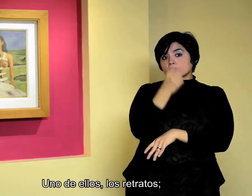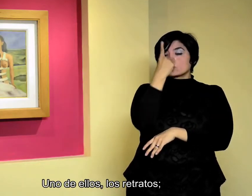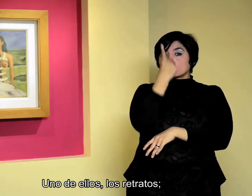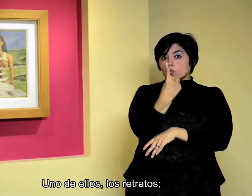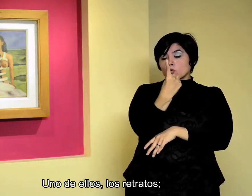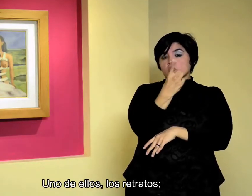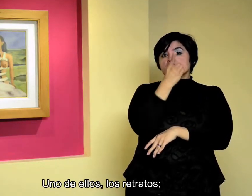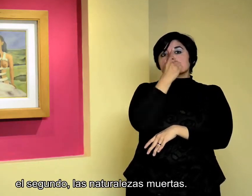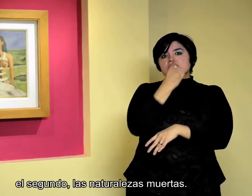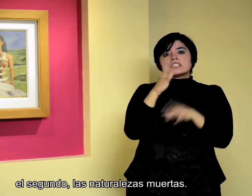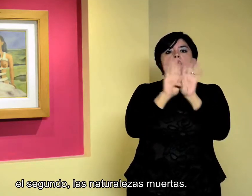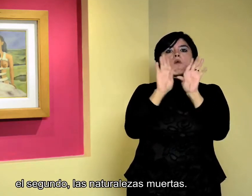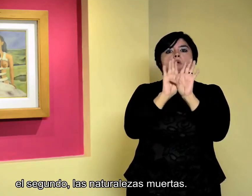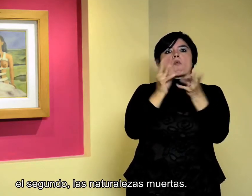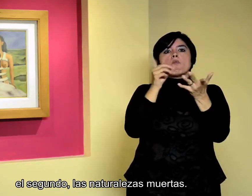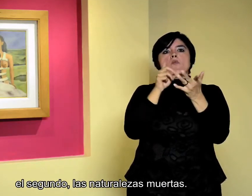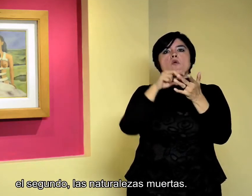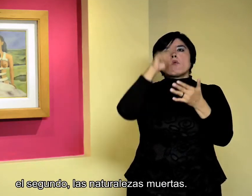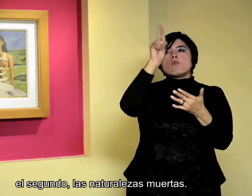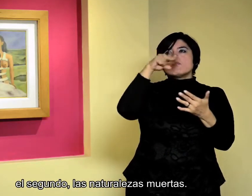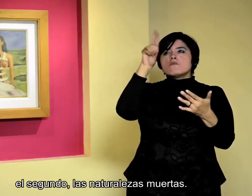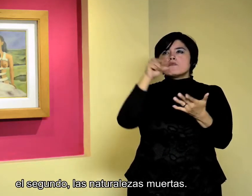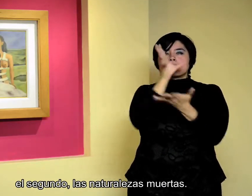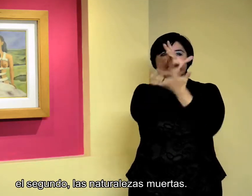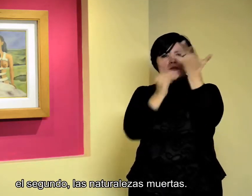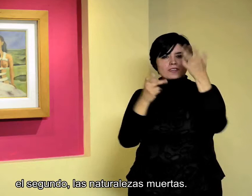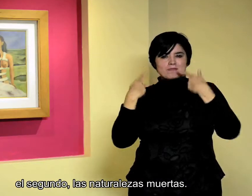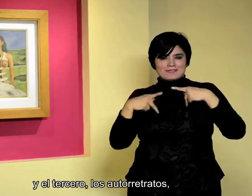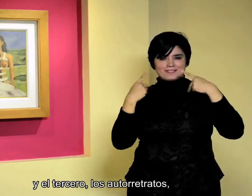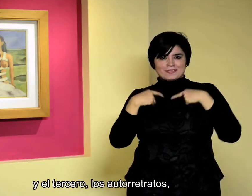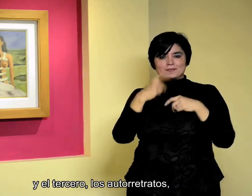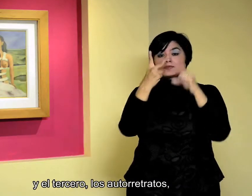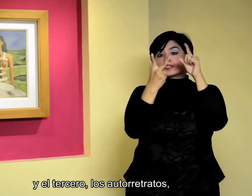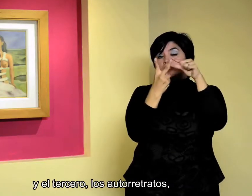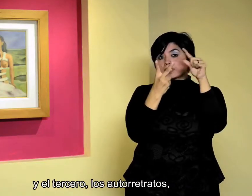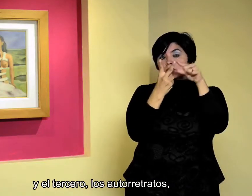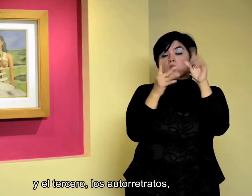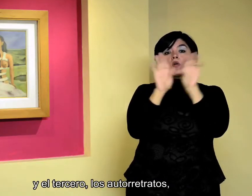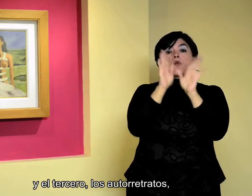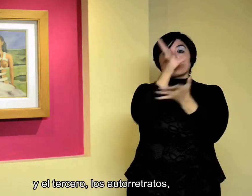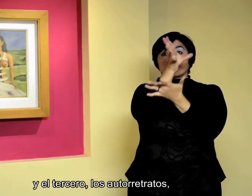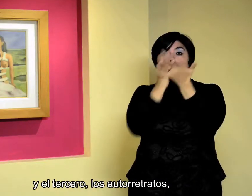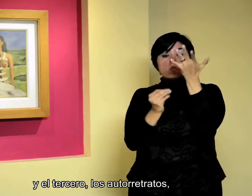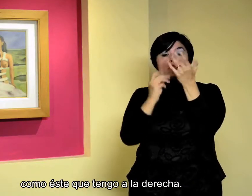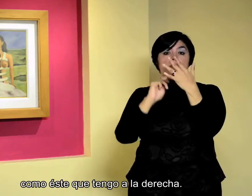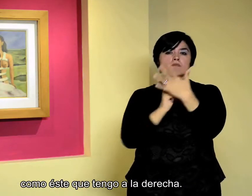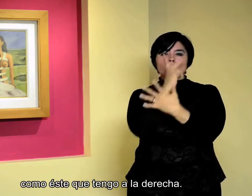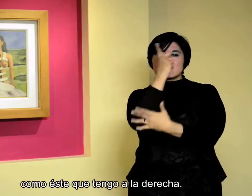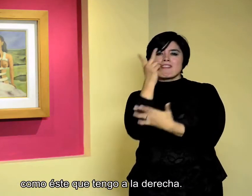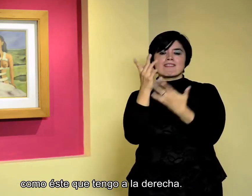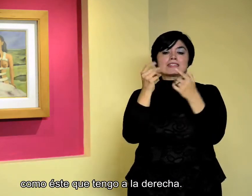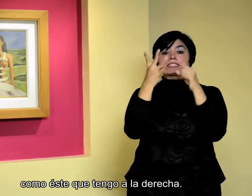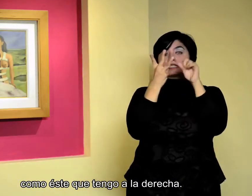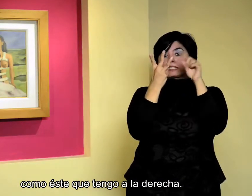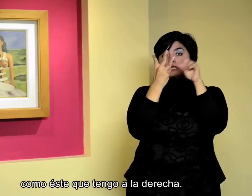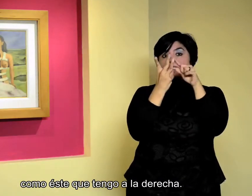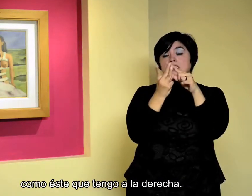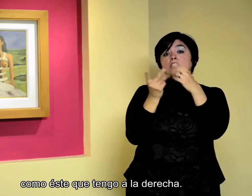los retratos, el segundo, las naturalezas muertas y el tercero, los autorretratos, como este que tengo a la derecha.